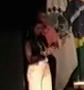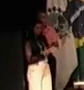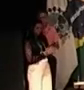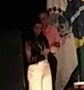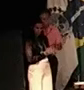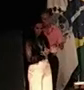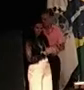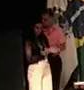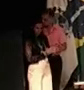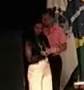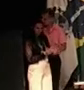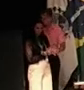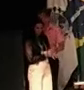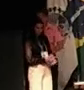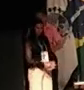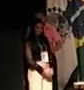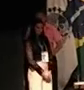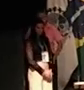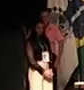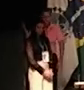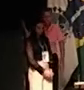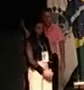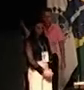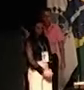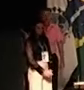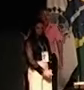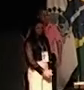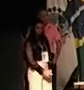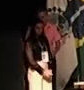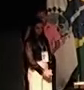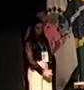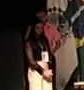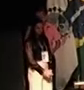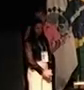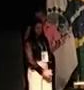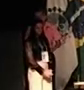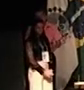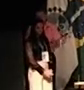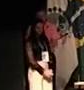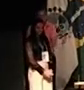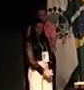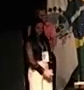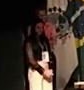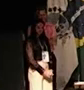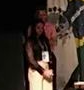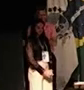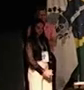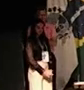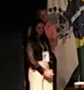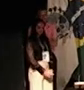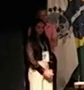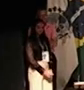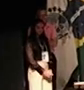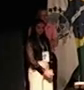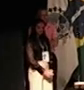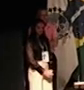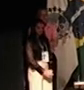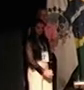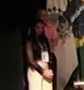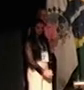nós vamos fazer um sorteio de um livro e de um curso para quem